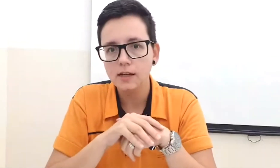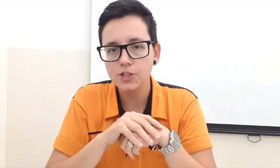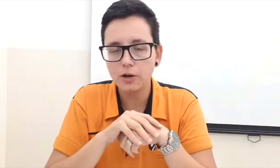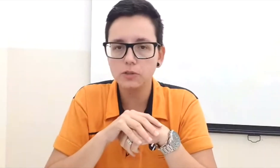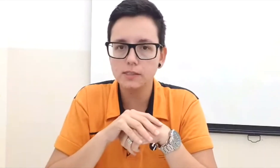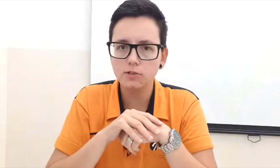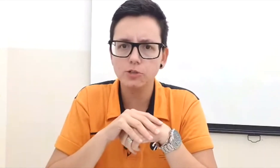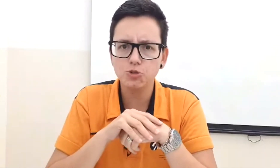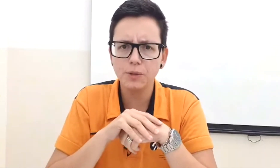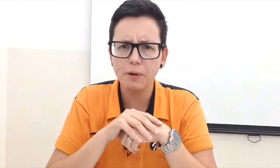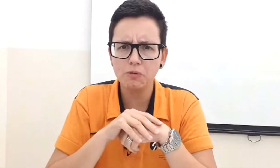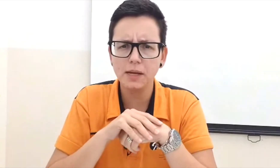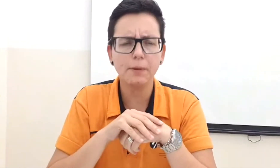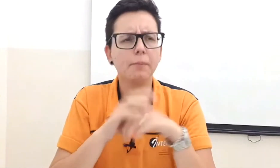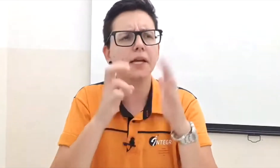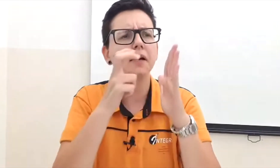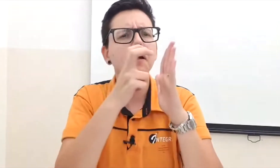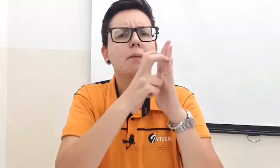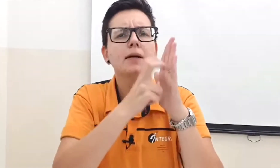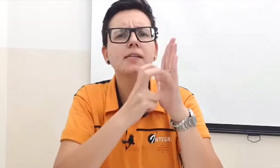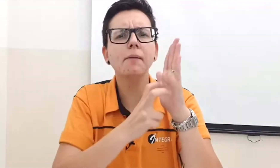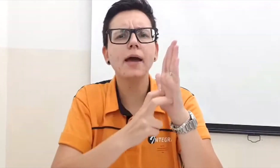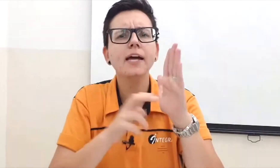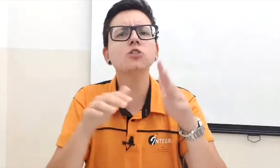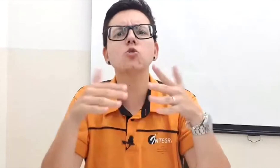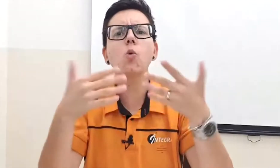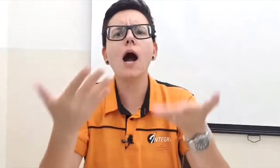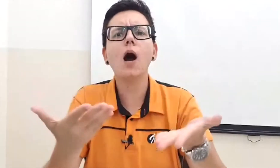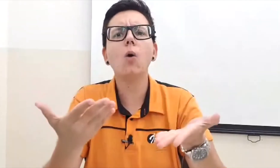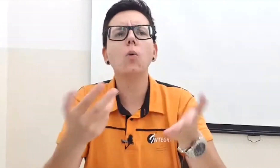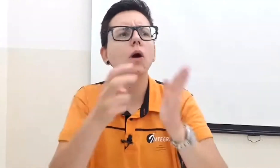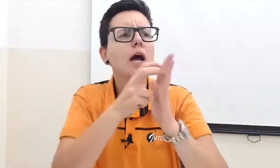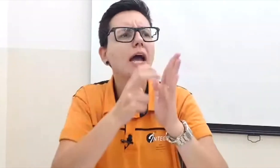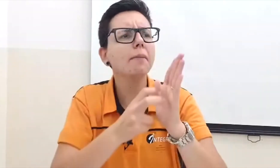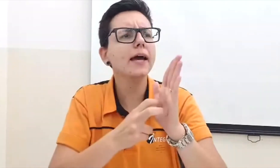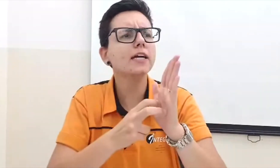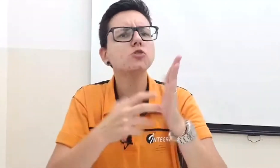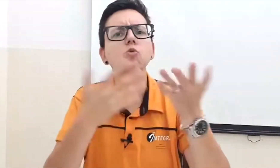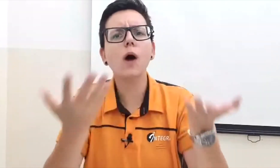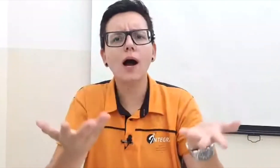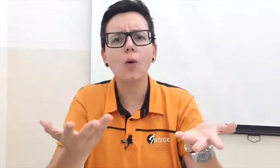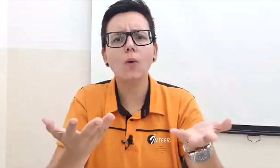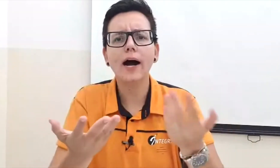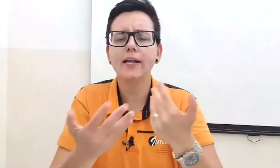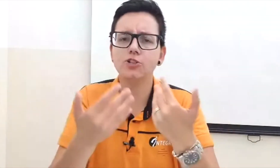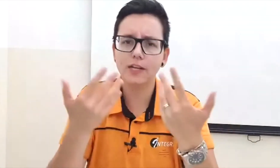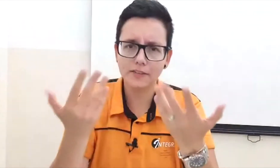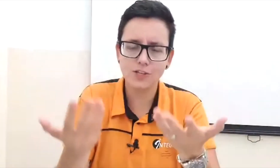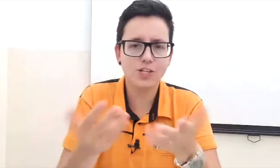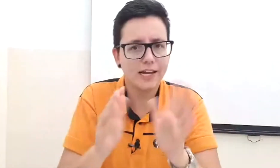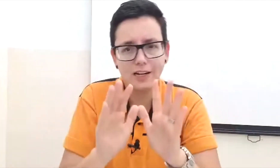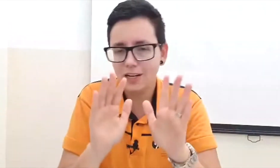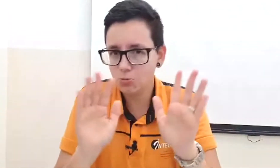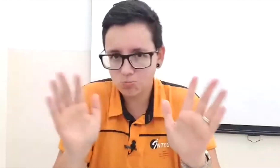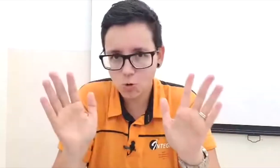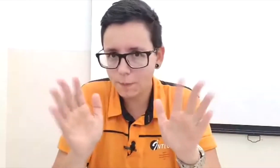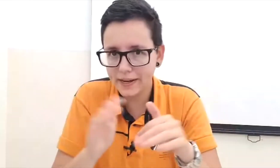já aconteceu da surda perguntar para mim, mas remédio qual? Remédio qual? Aí eu já entendi que ela não